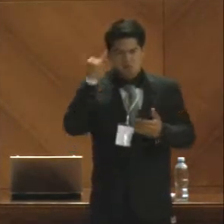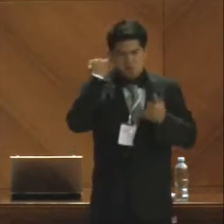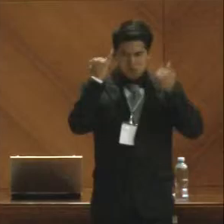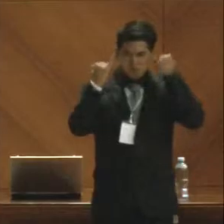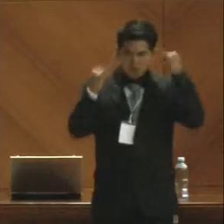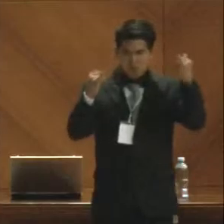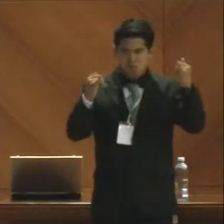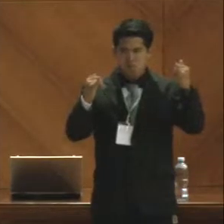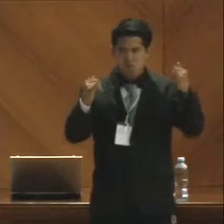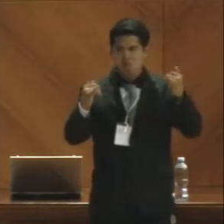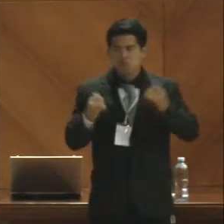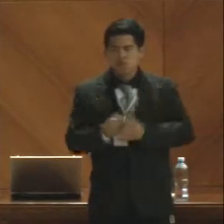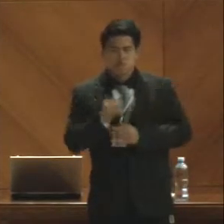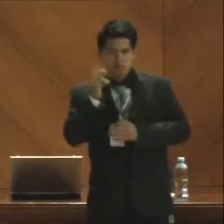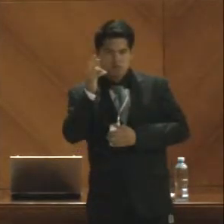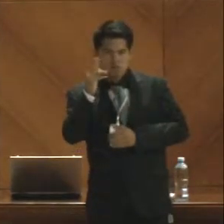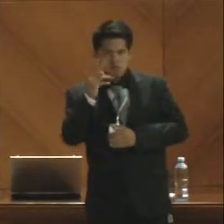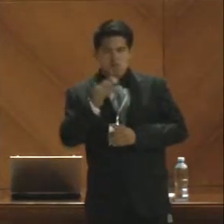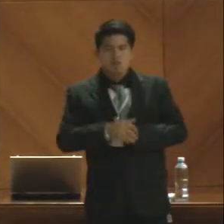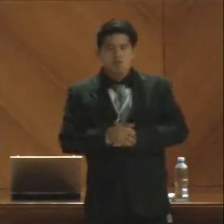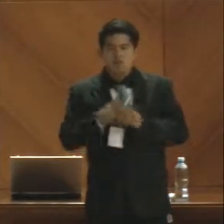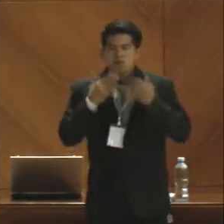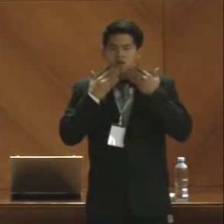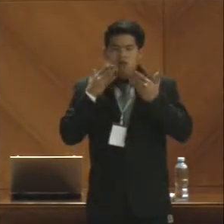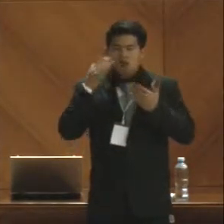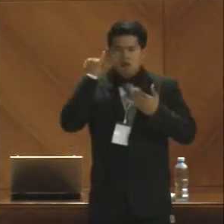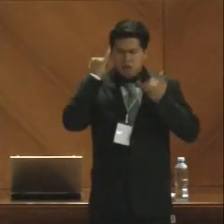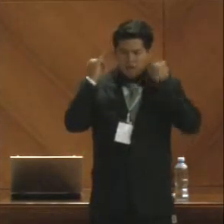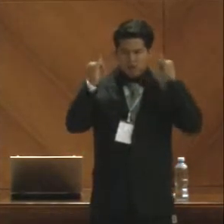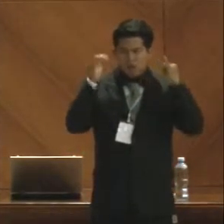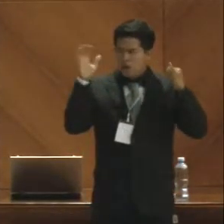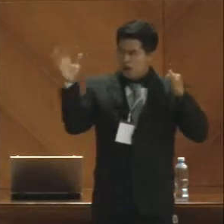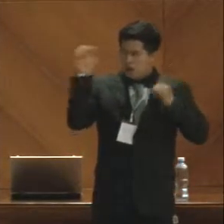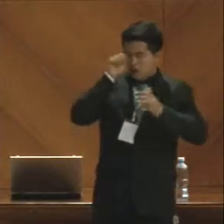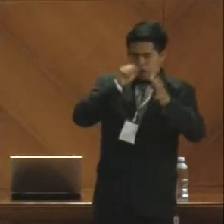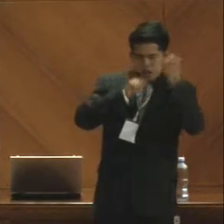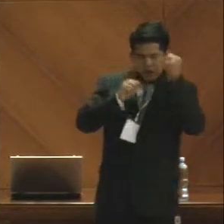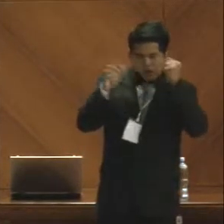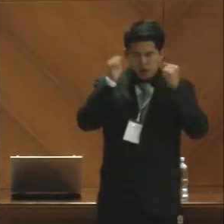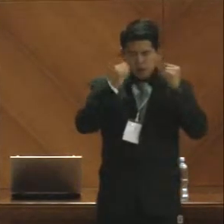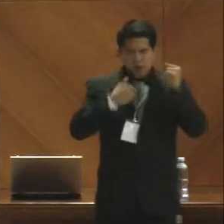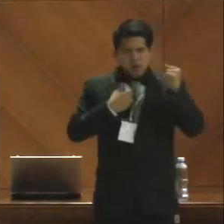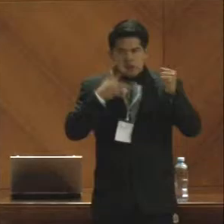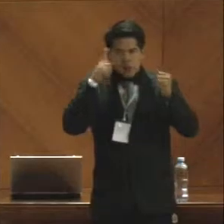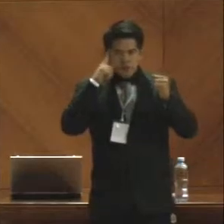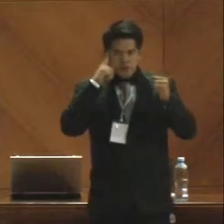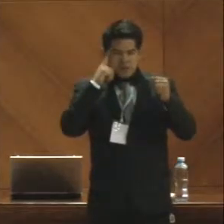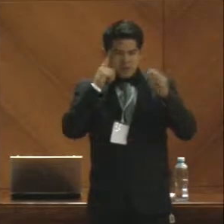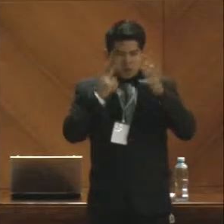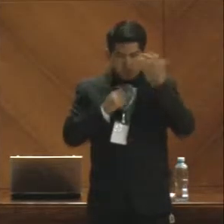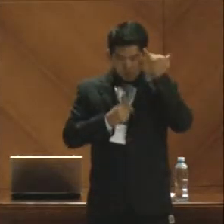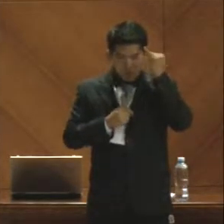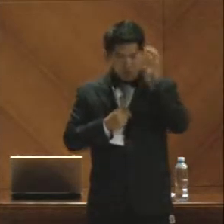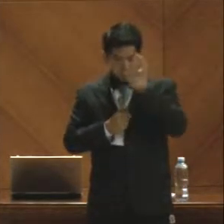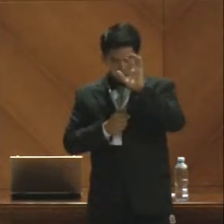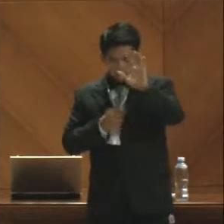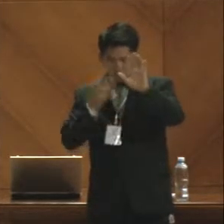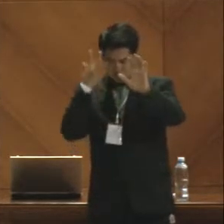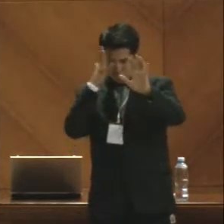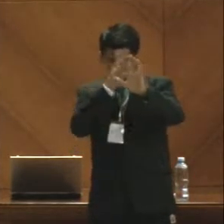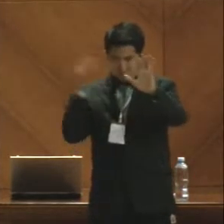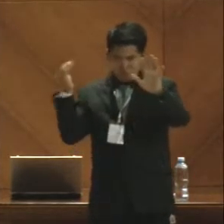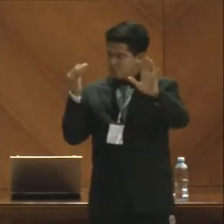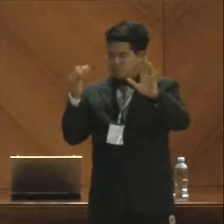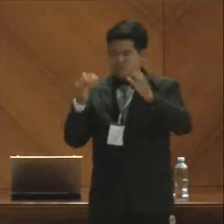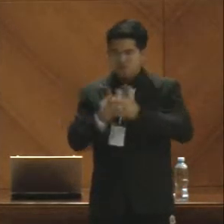aquí, ustedes tienen esa idea y yo no perdí la idea que tengo. A diferencia de las galletas, en las cuales si yo me como una galleta y